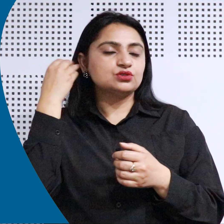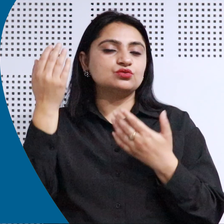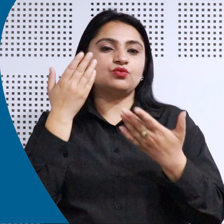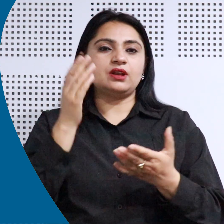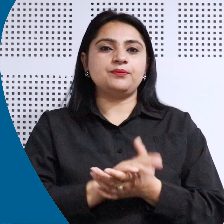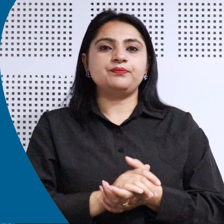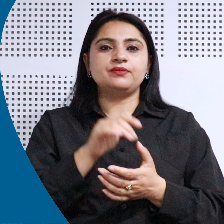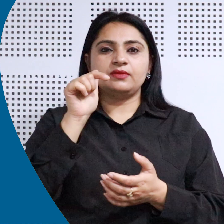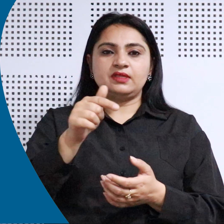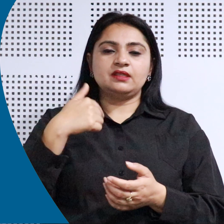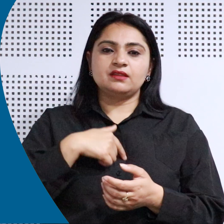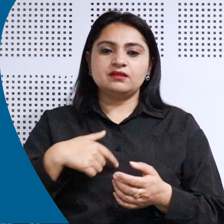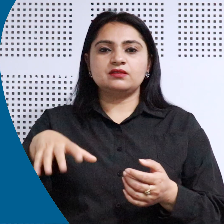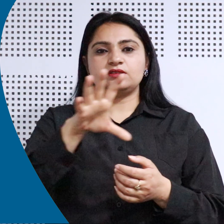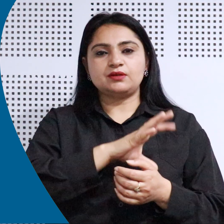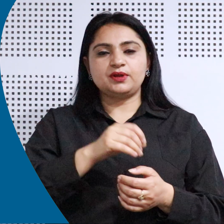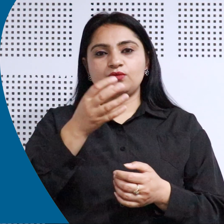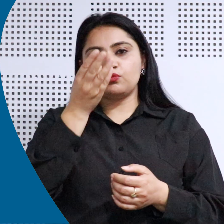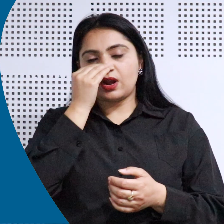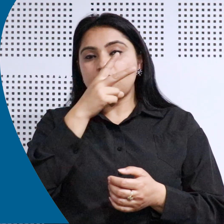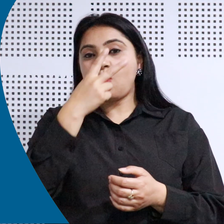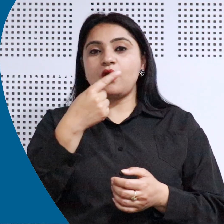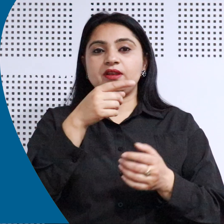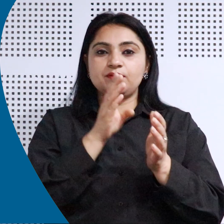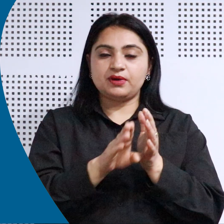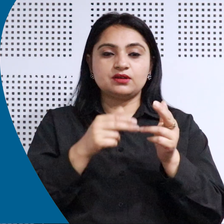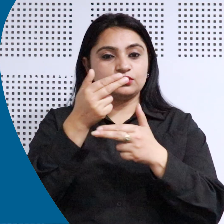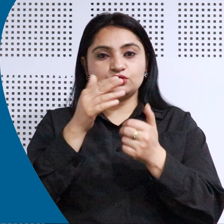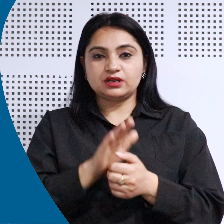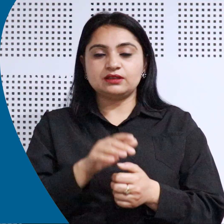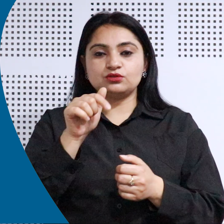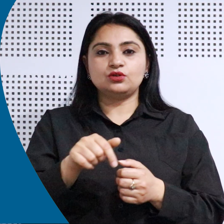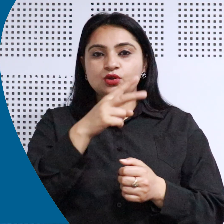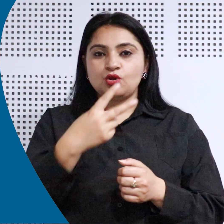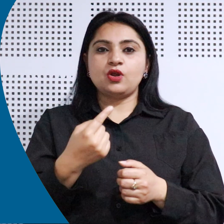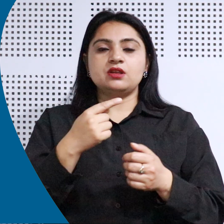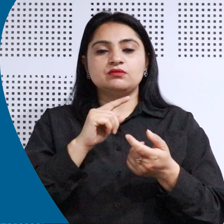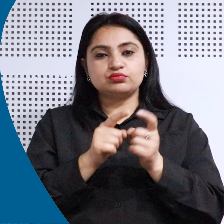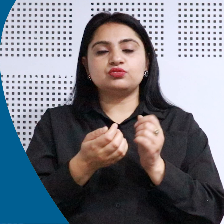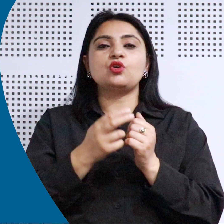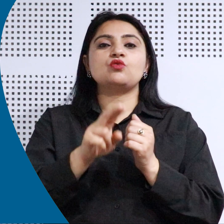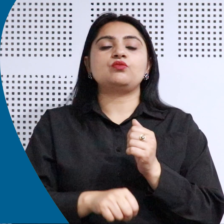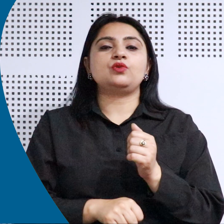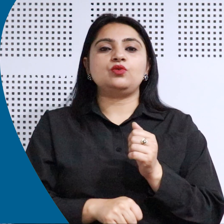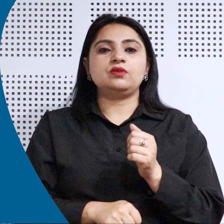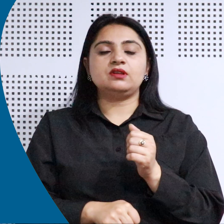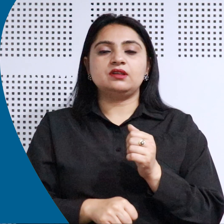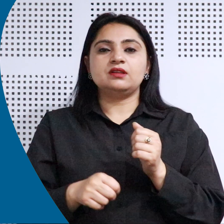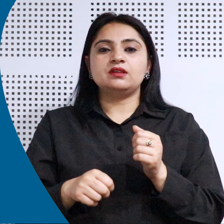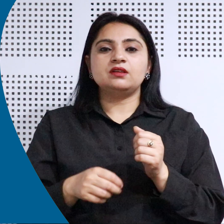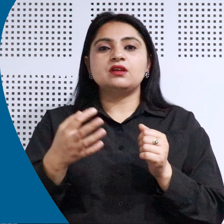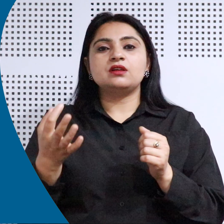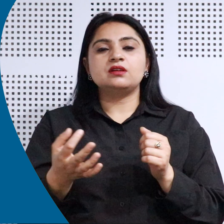सकौँ। अहिले हामी सबै पुराना ऐनहरूबाट चलिरहेका छौँ। यो ऐनहरू चाहिँ संशोधन गर्नु पर्यो र यसलाई मेट्नु पर्यो, आवाज उठाउनु